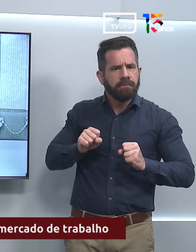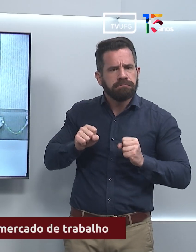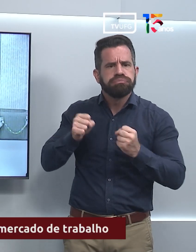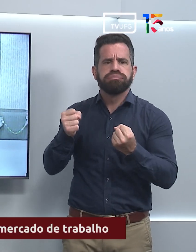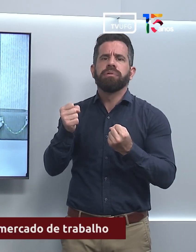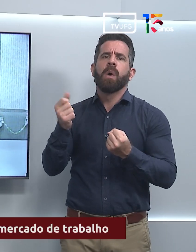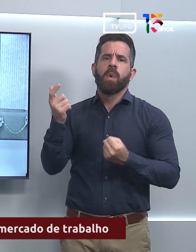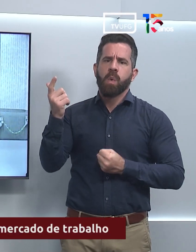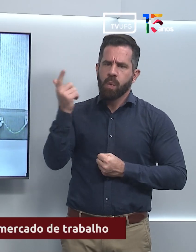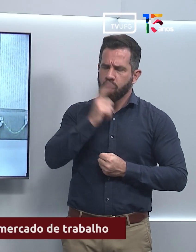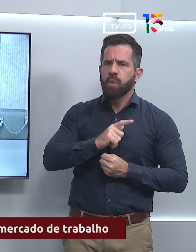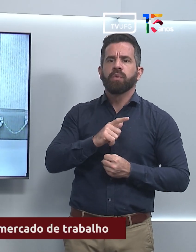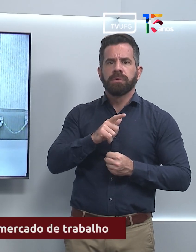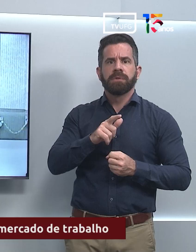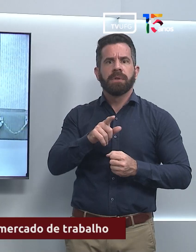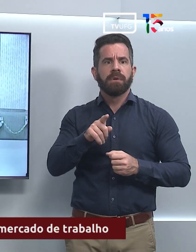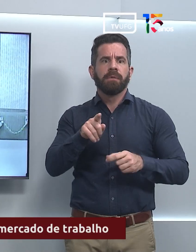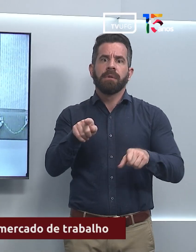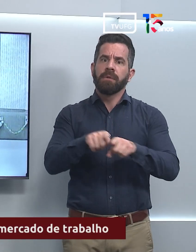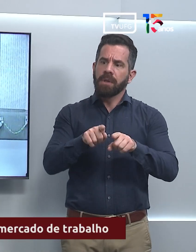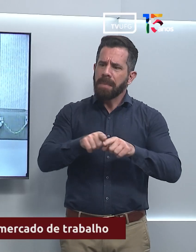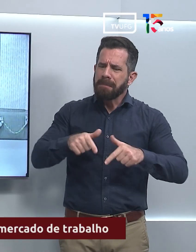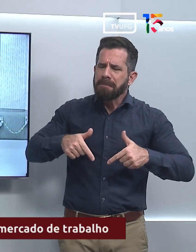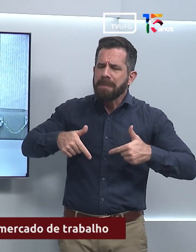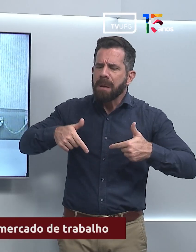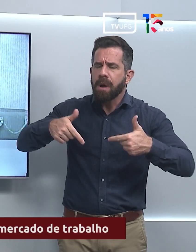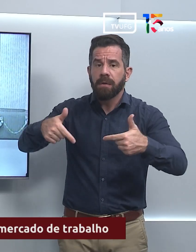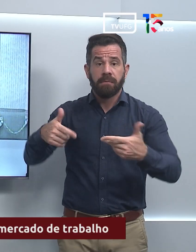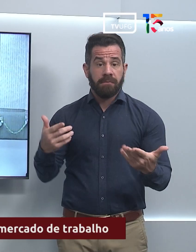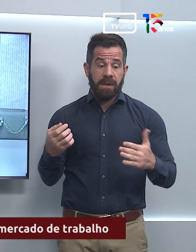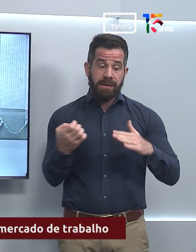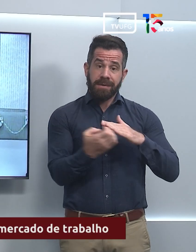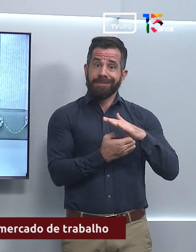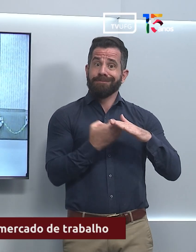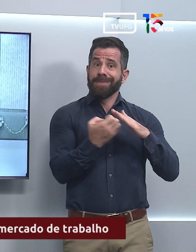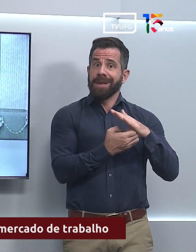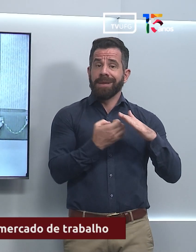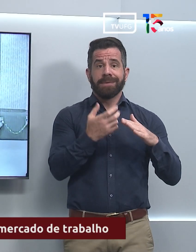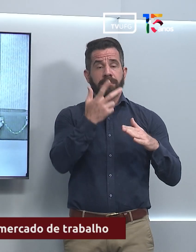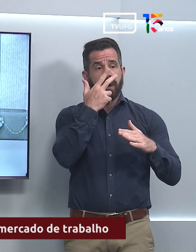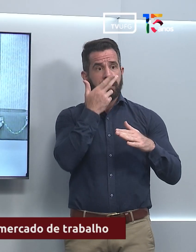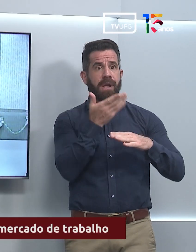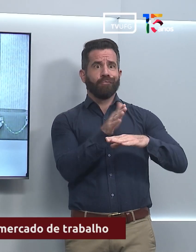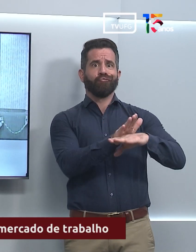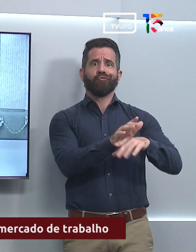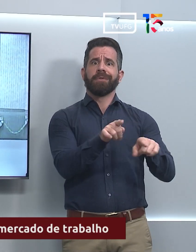vão trazer excelentes resultados, e a empresa tem a ganhar com essa diversidade.